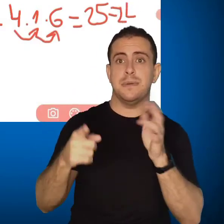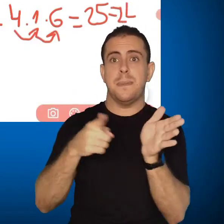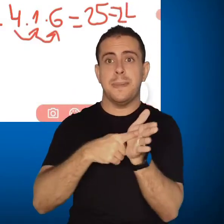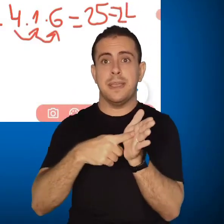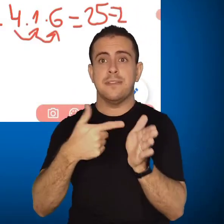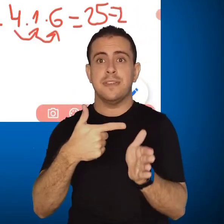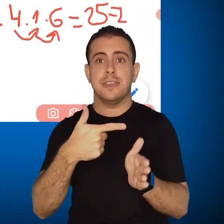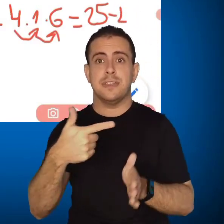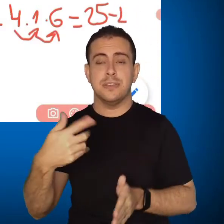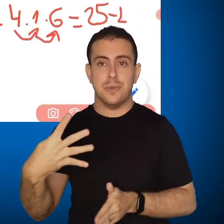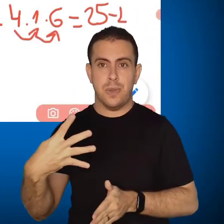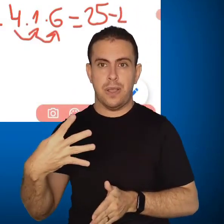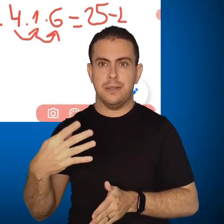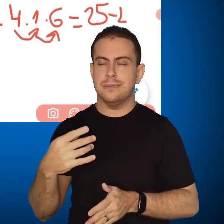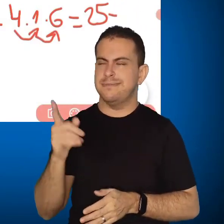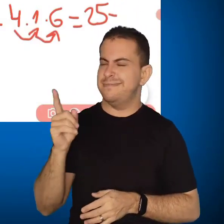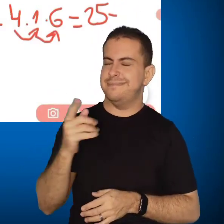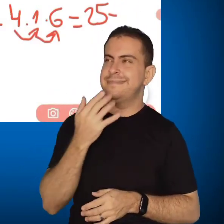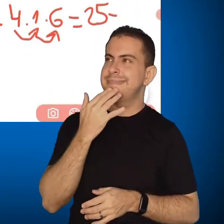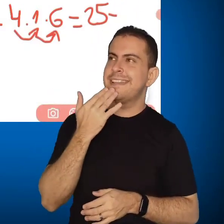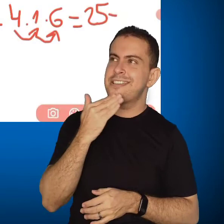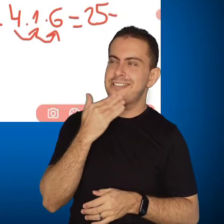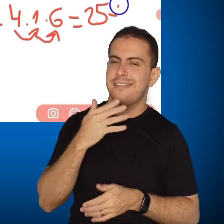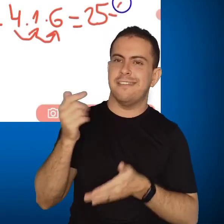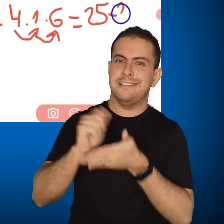Esse 24 aí saiu horrível, deixa eu ajeitar.